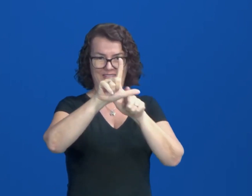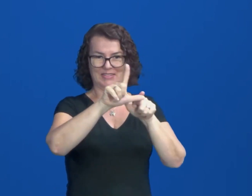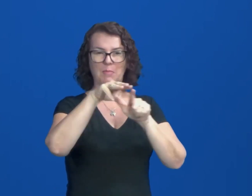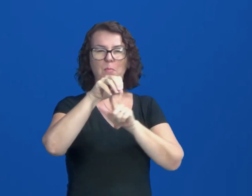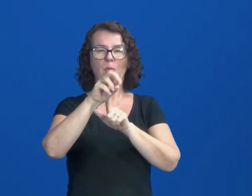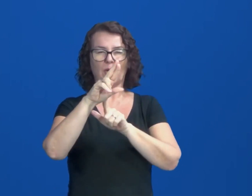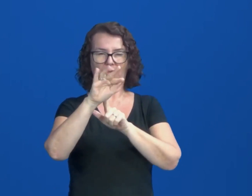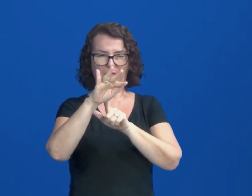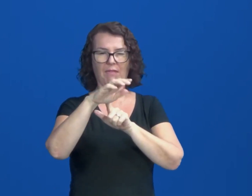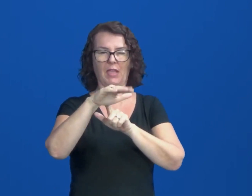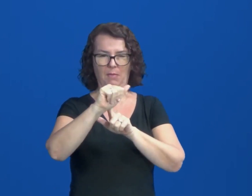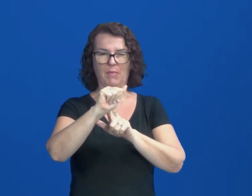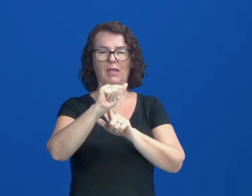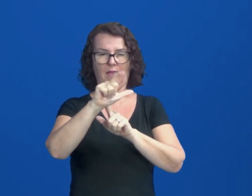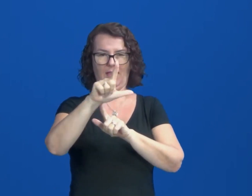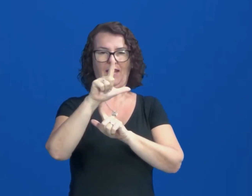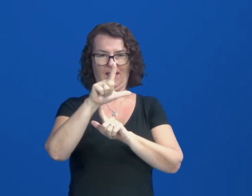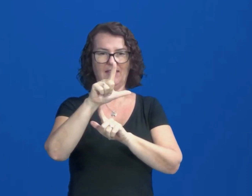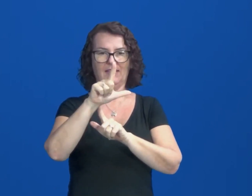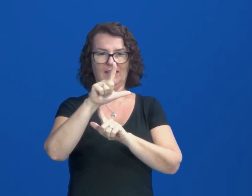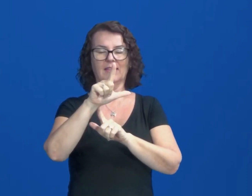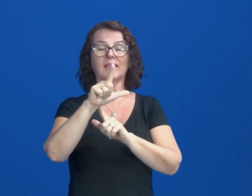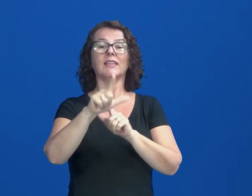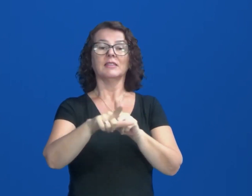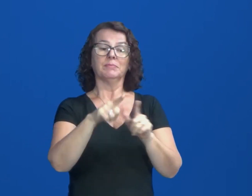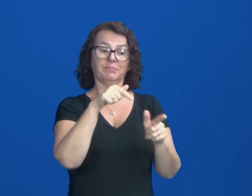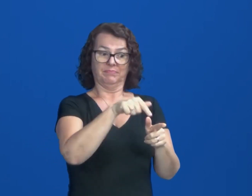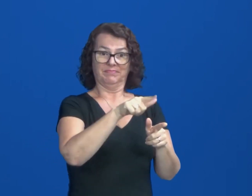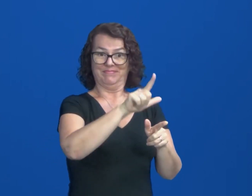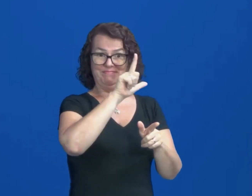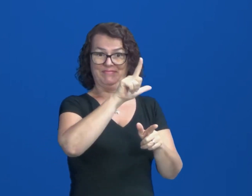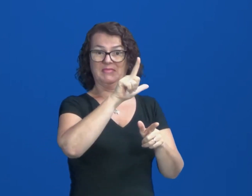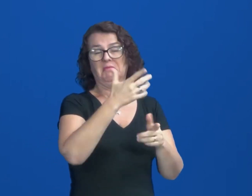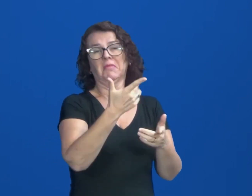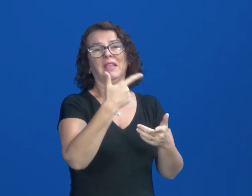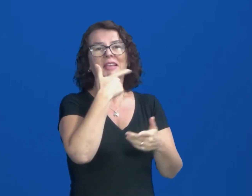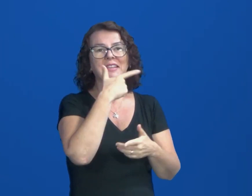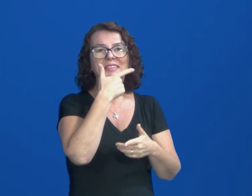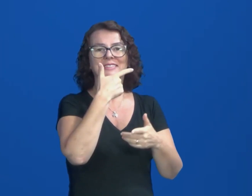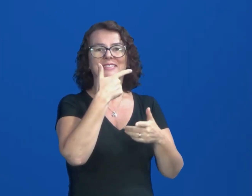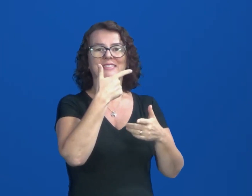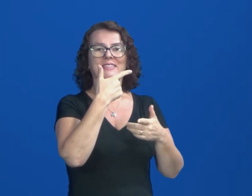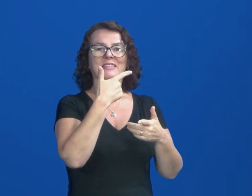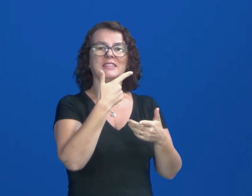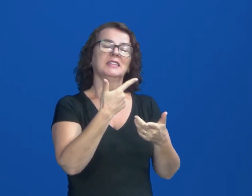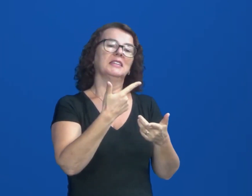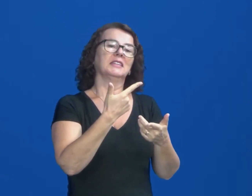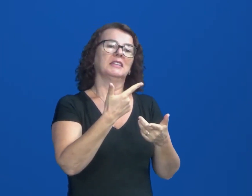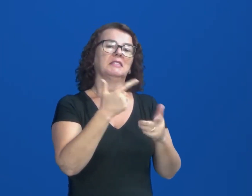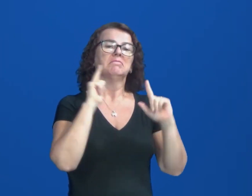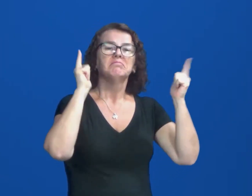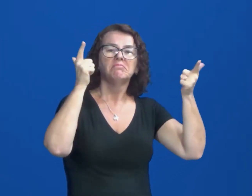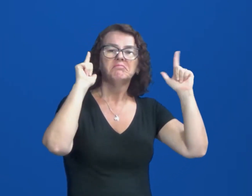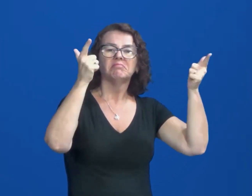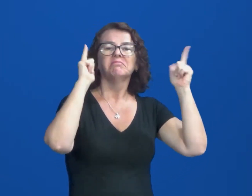exemplo com esse morfema aqui, dessa configuração de mão, de tela, de queijo, de balada,